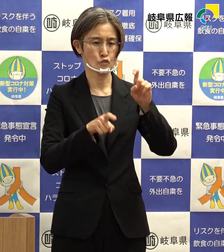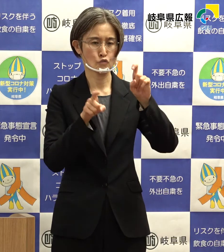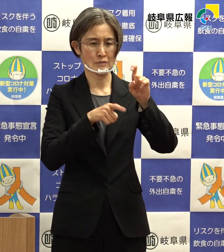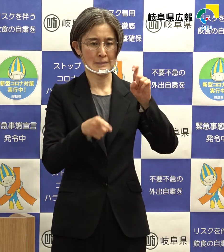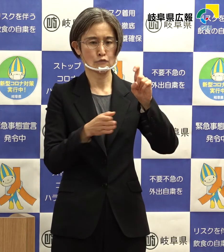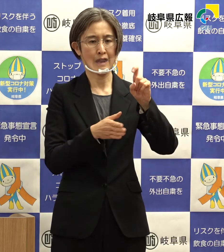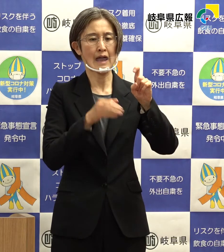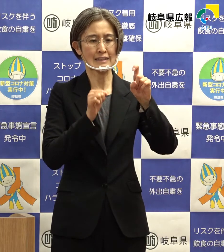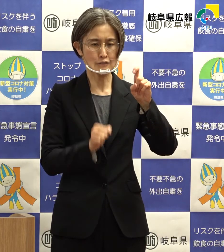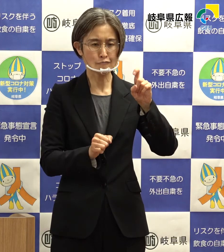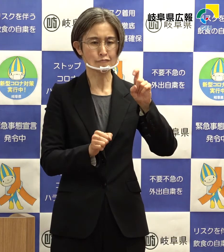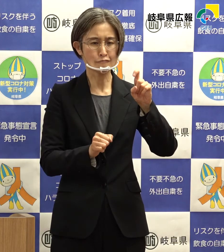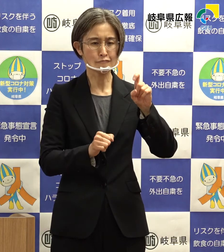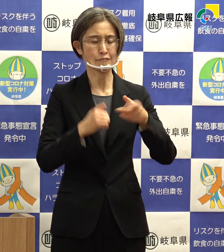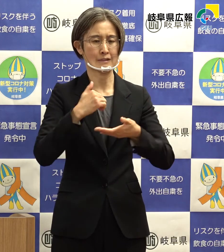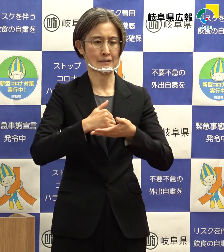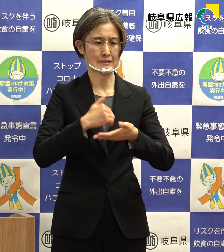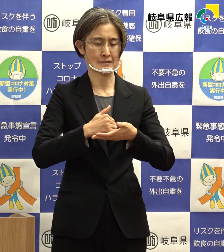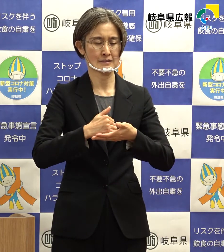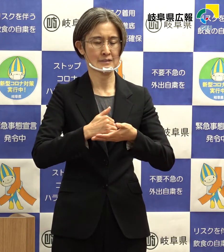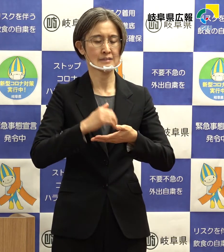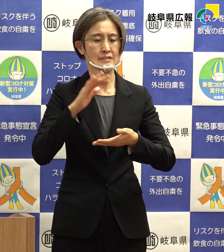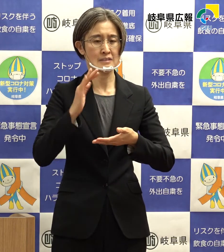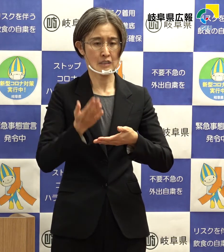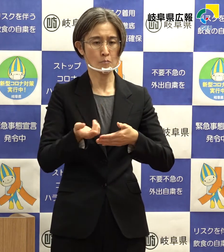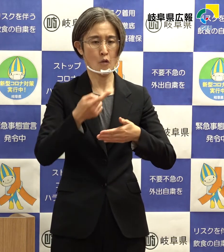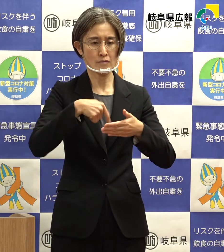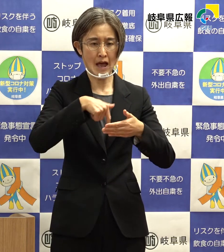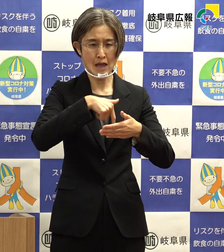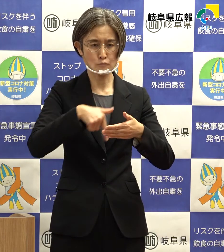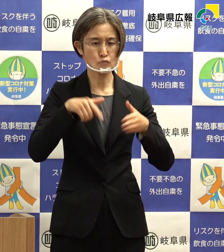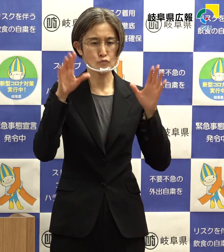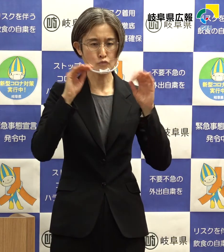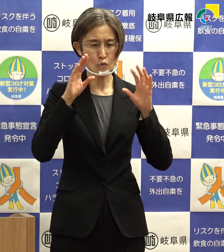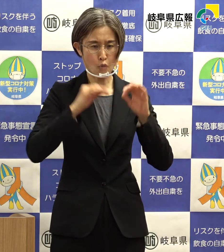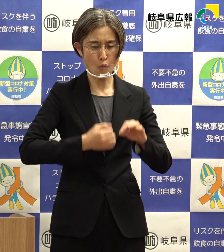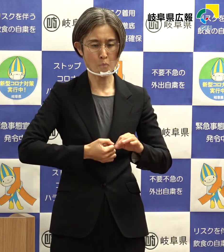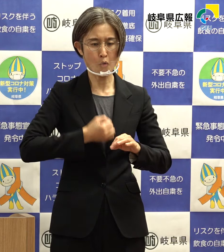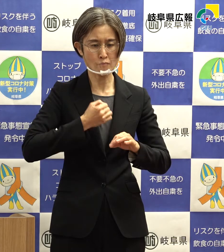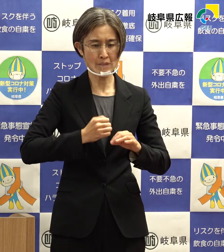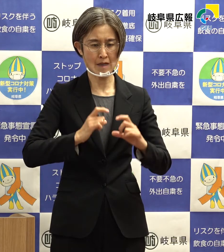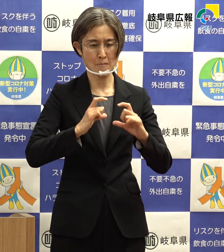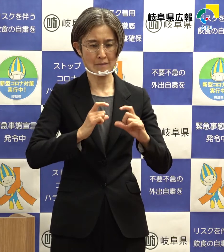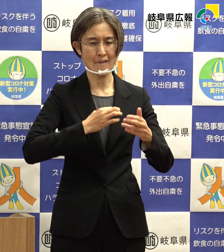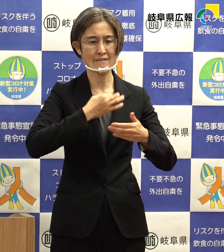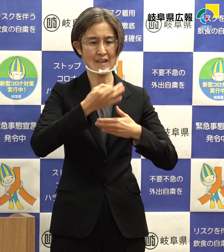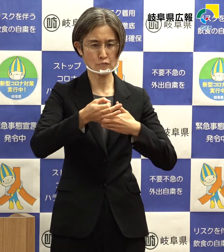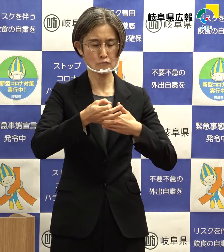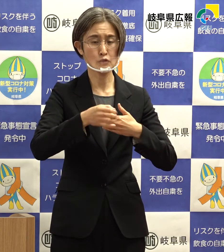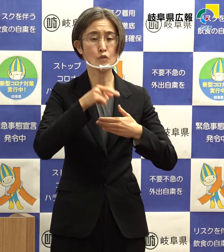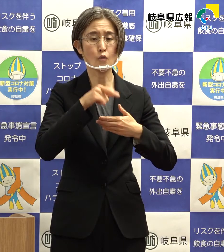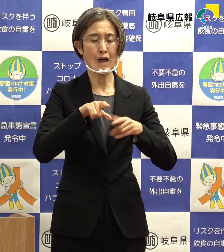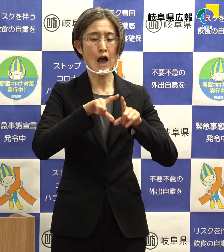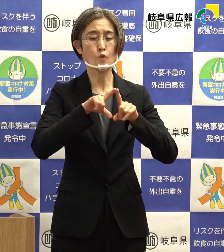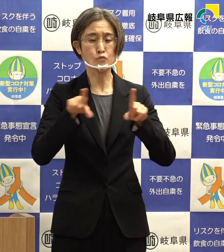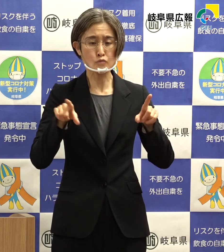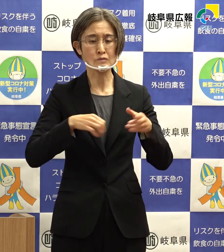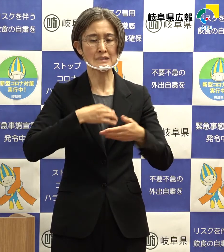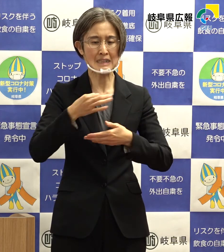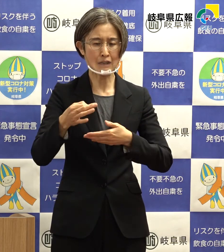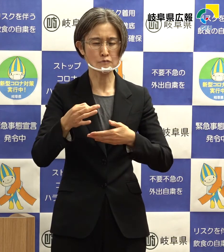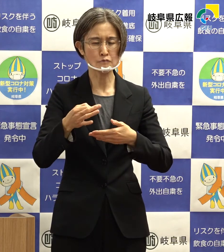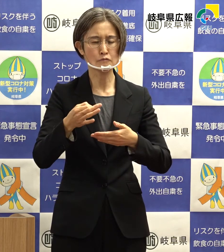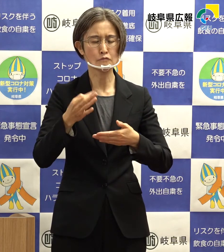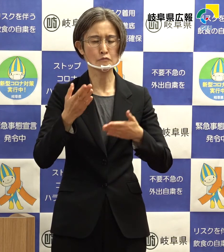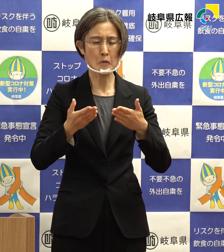ども、複数人で その内部情報を用いた馬券購入というのは、ただの馬券購入よりも非常に悪